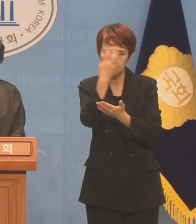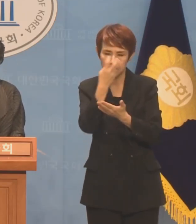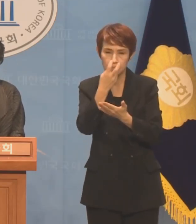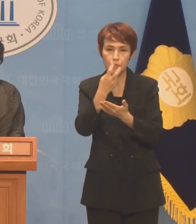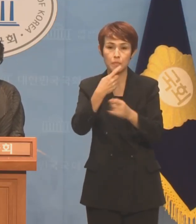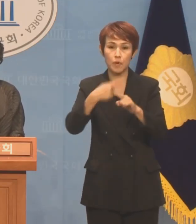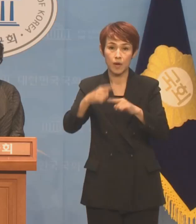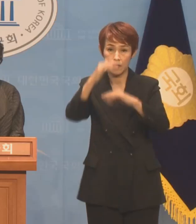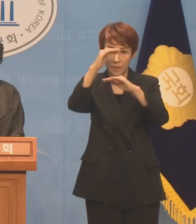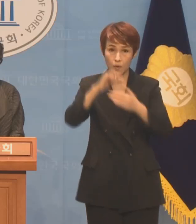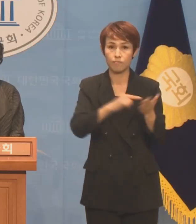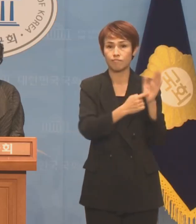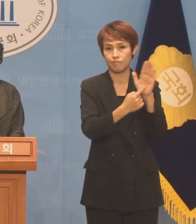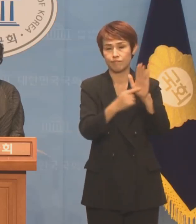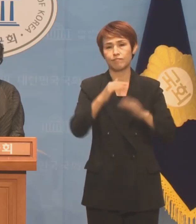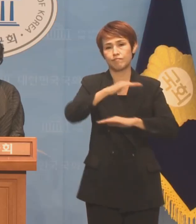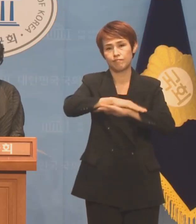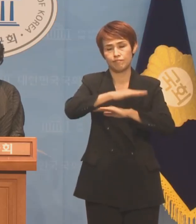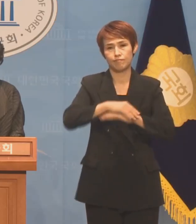발간할 예정입니다.